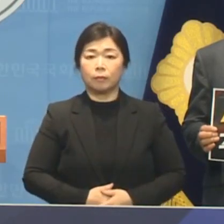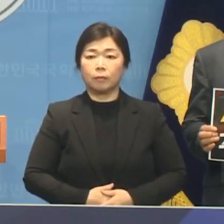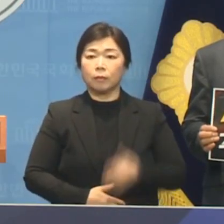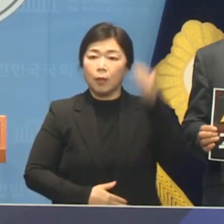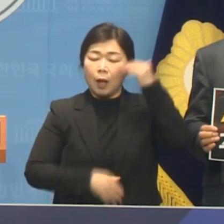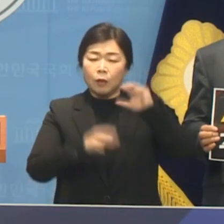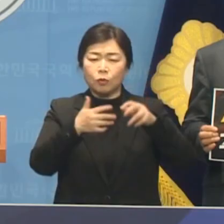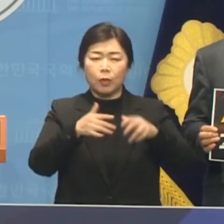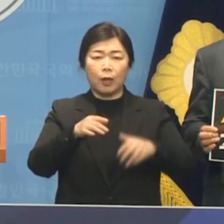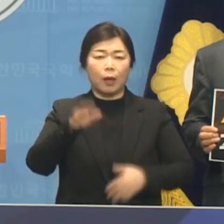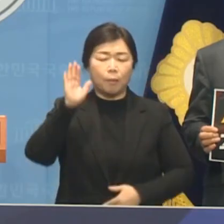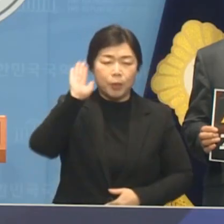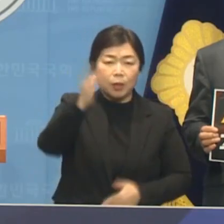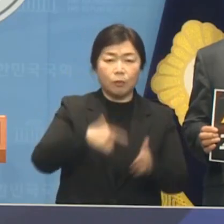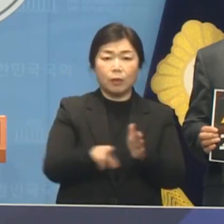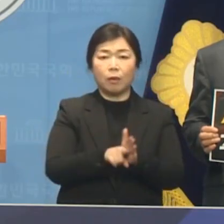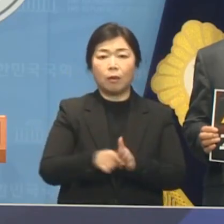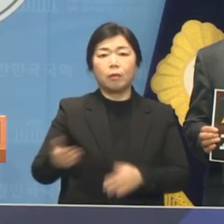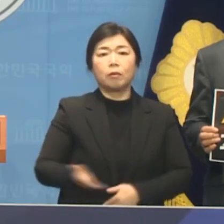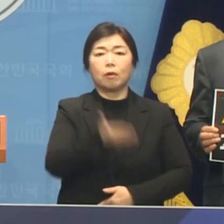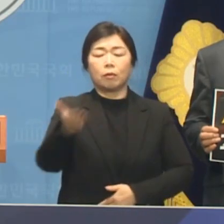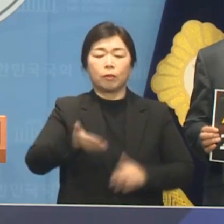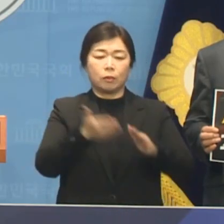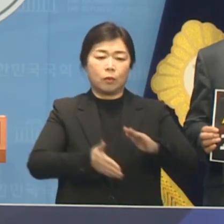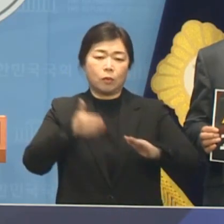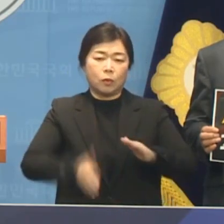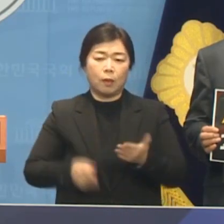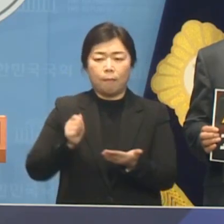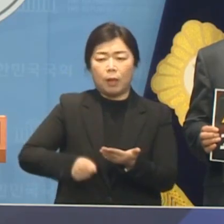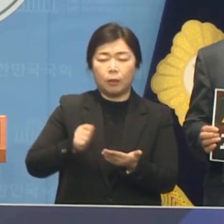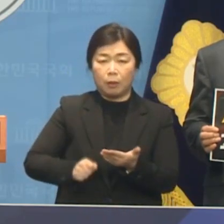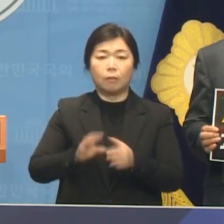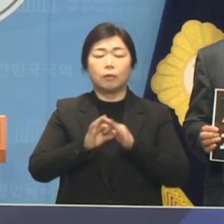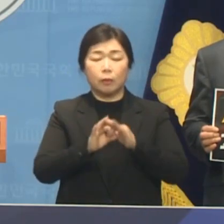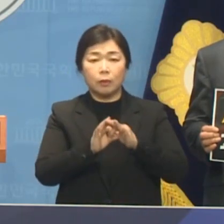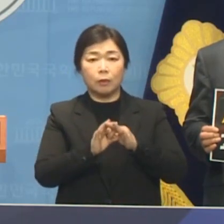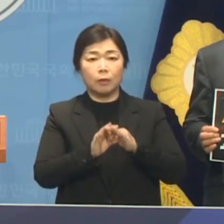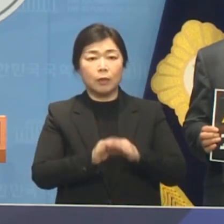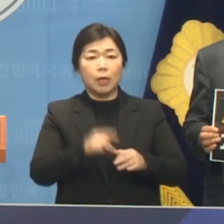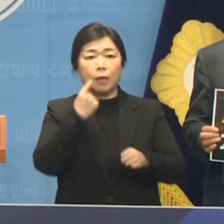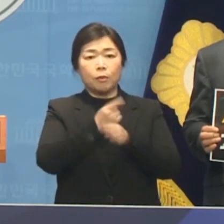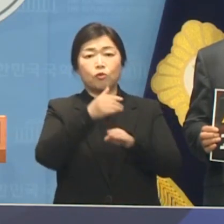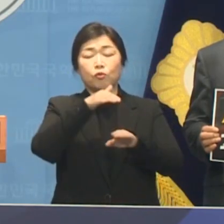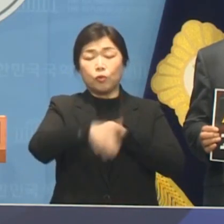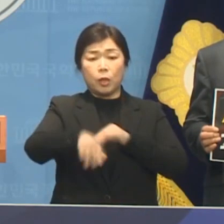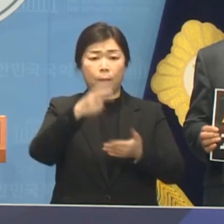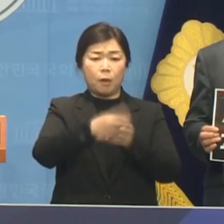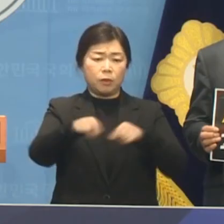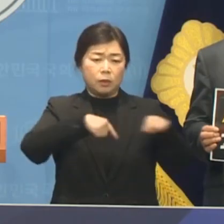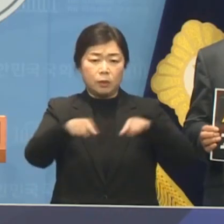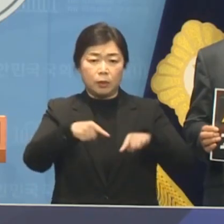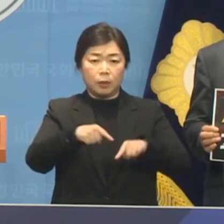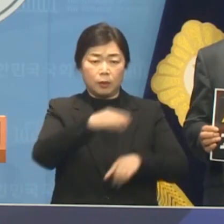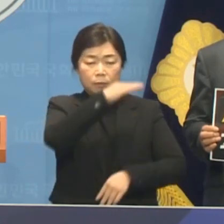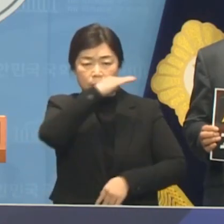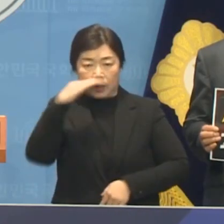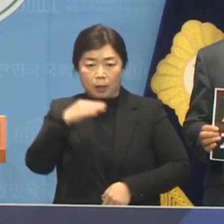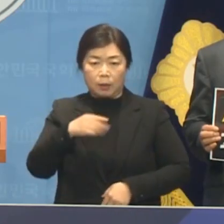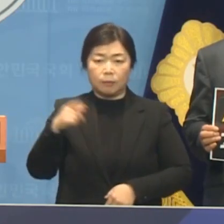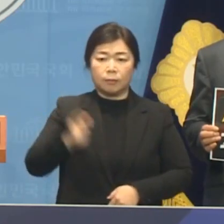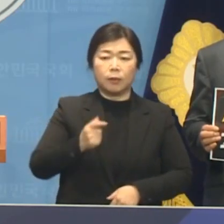위하여 여러분들의 공정한 판결을 통해 대의민주주의와 법치주의가 확고하게 유지될 수